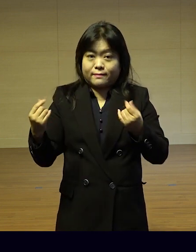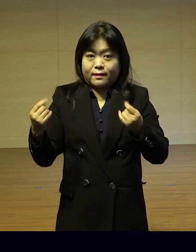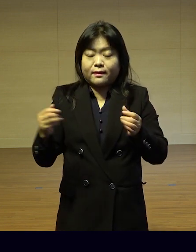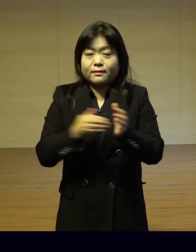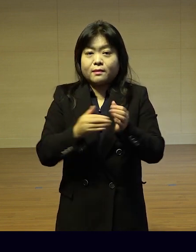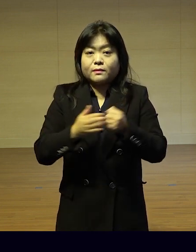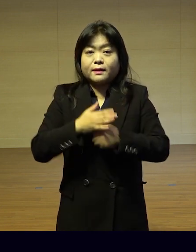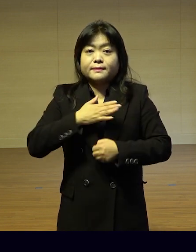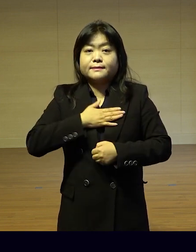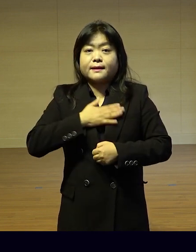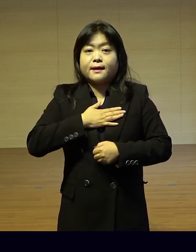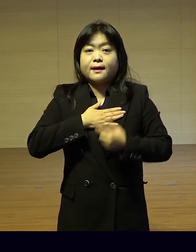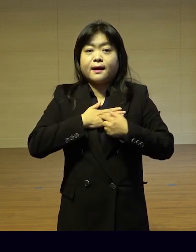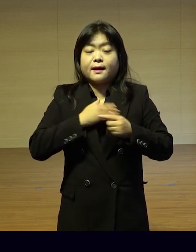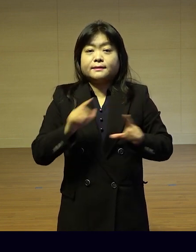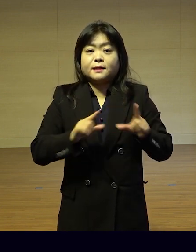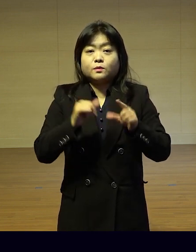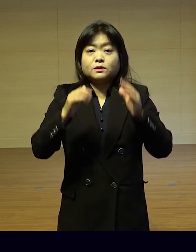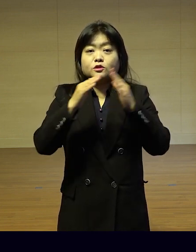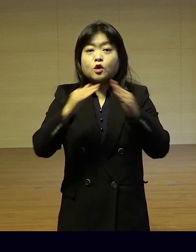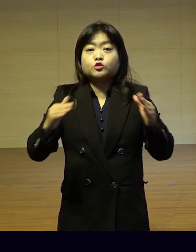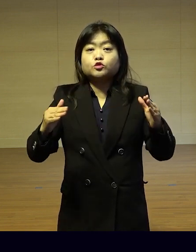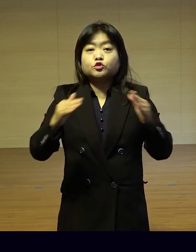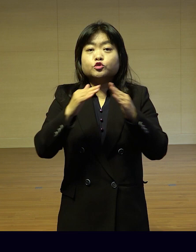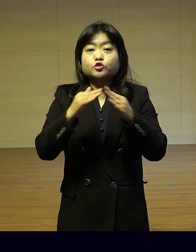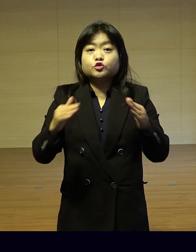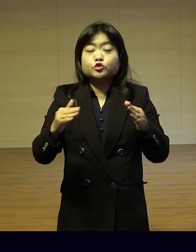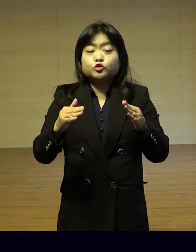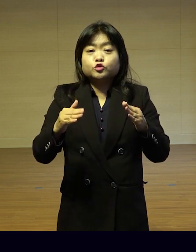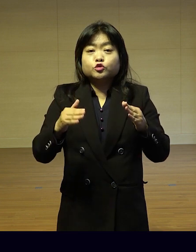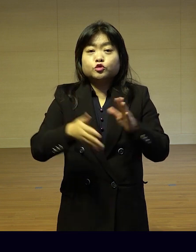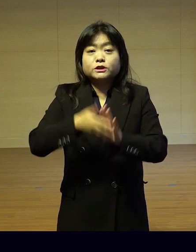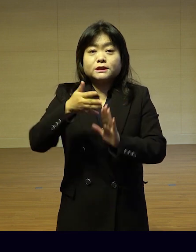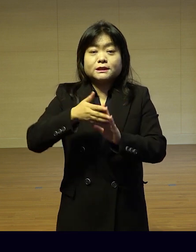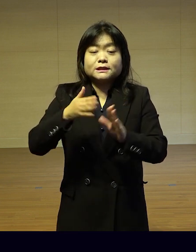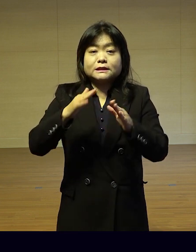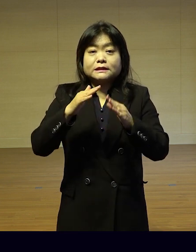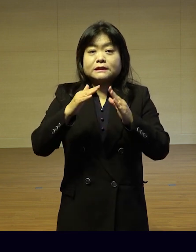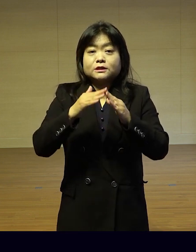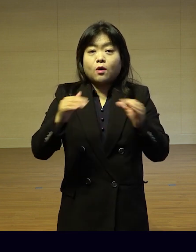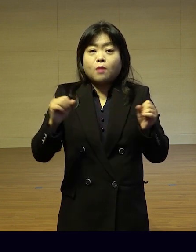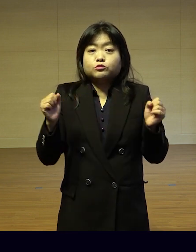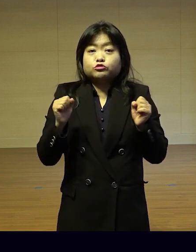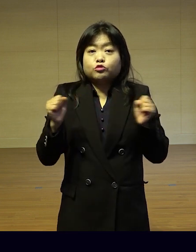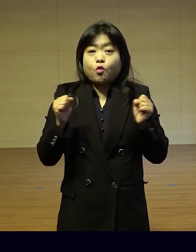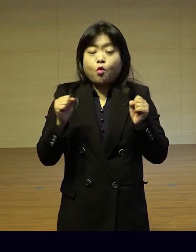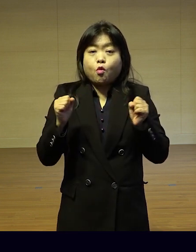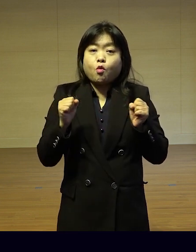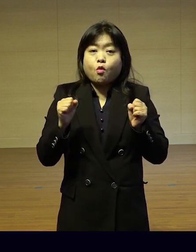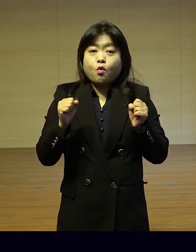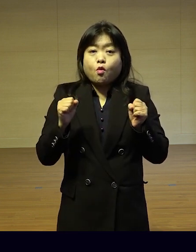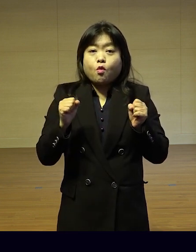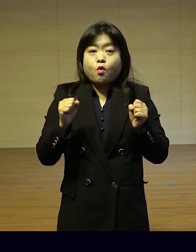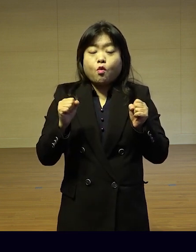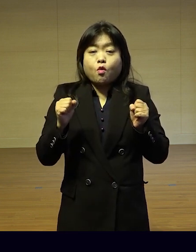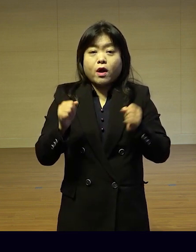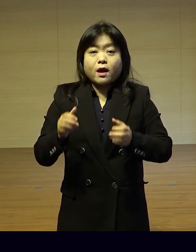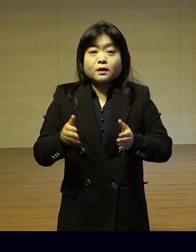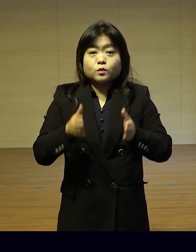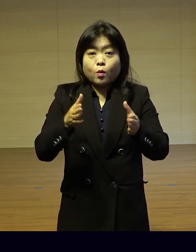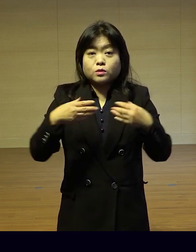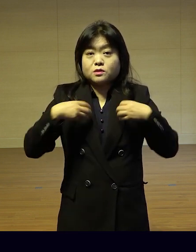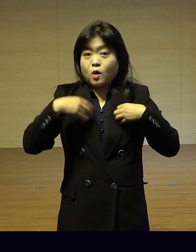살고 있는 전주라고 하는 도시는 전라북도에 도청 소재지가 있는데 헤겔이